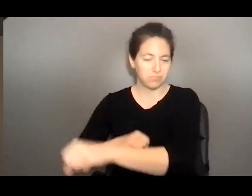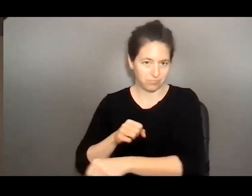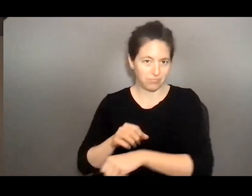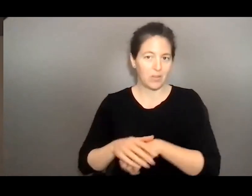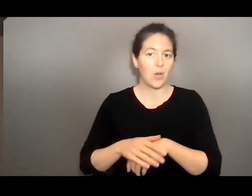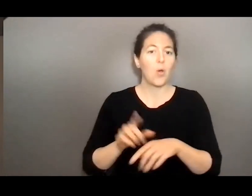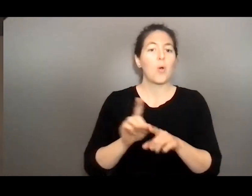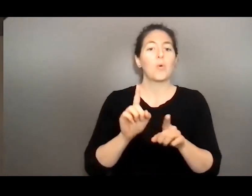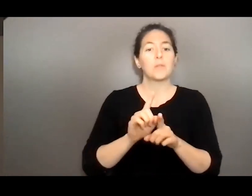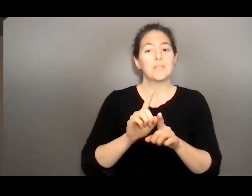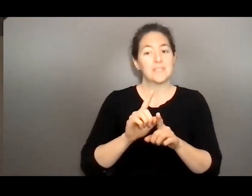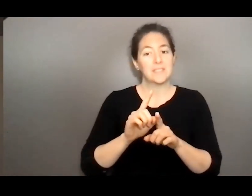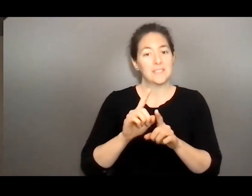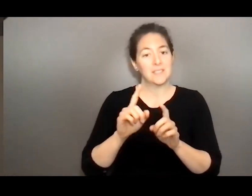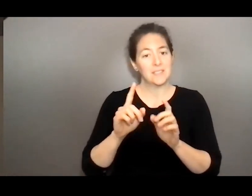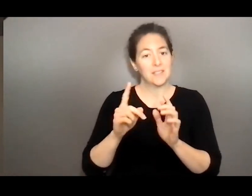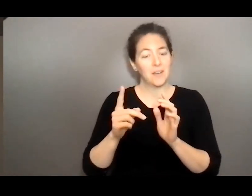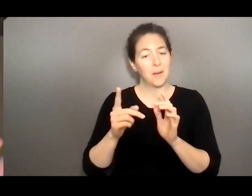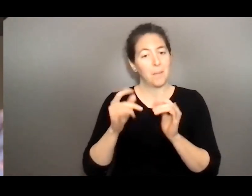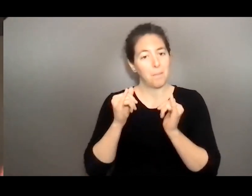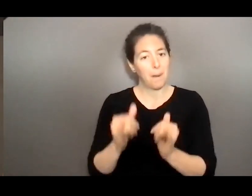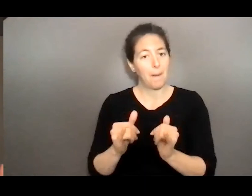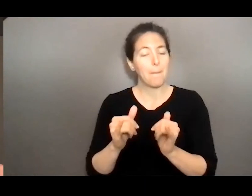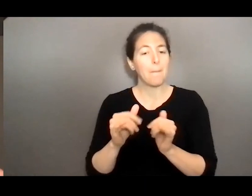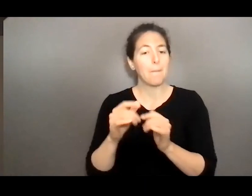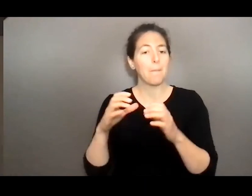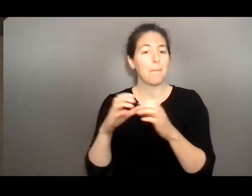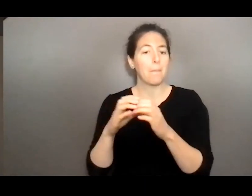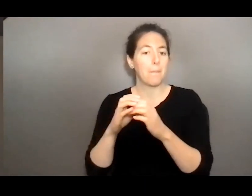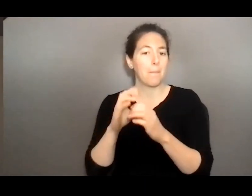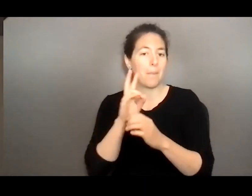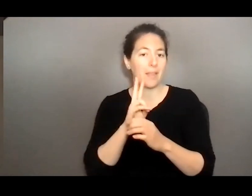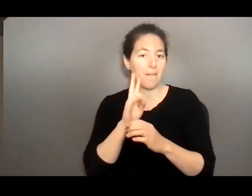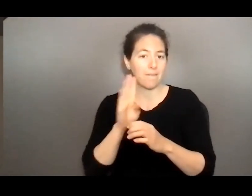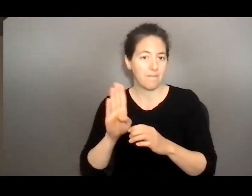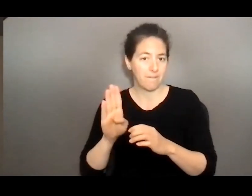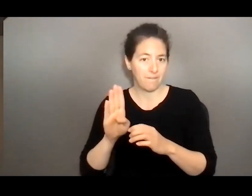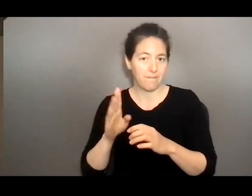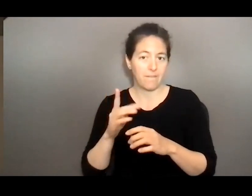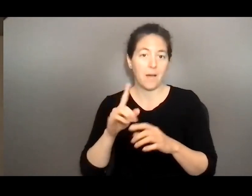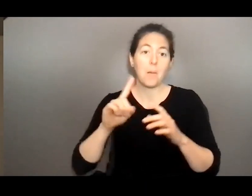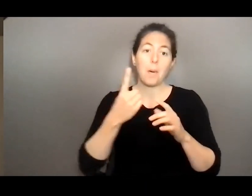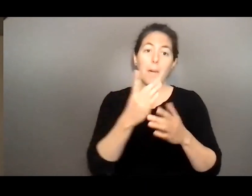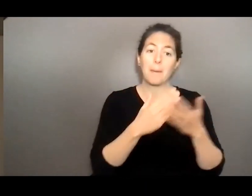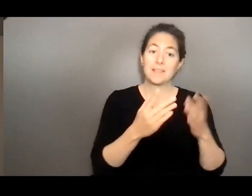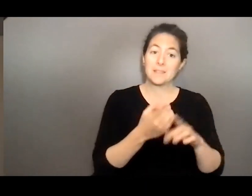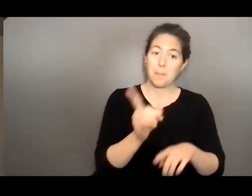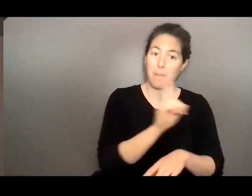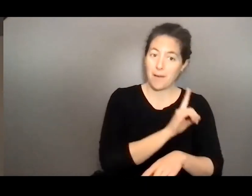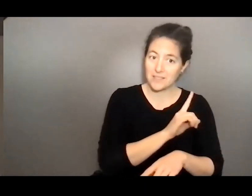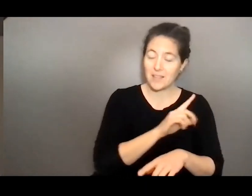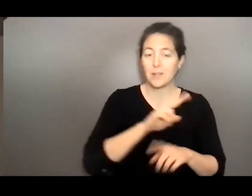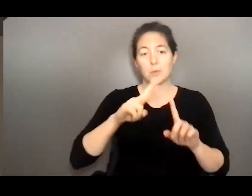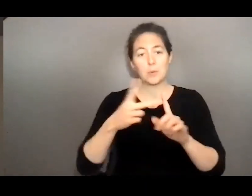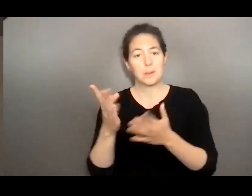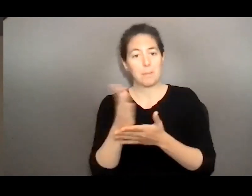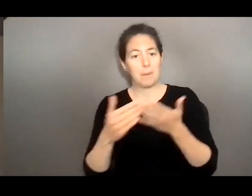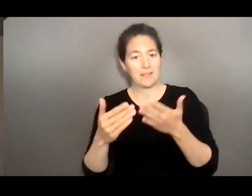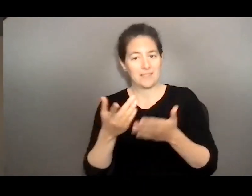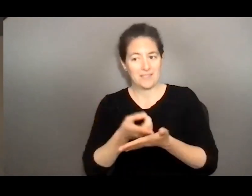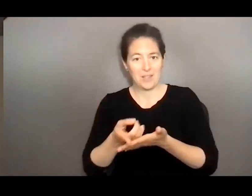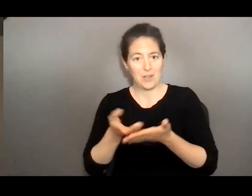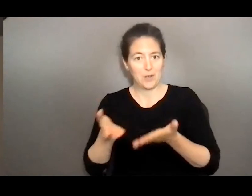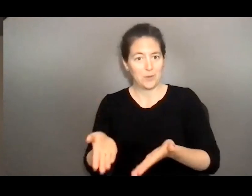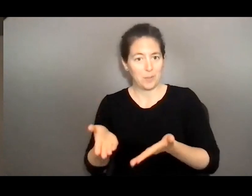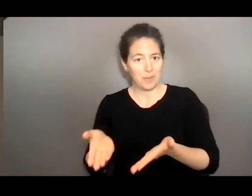autre deuxième demi de betterave. On avait fait la première partie la semaine passée, on fait la deuxième partie cette semaine et